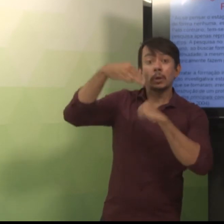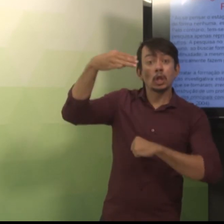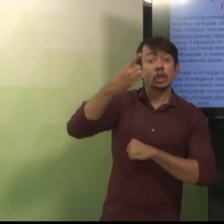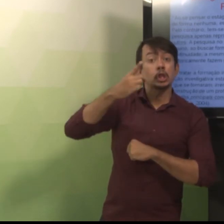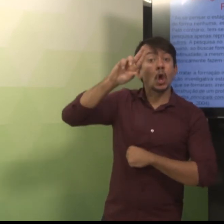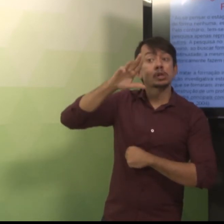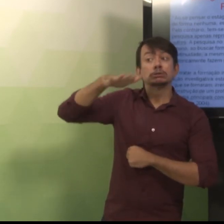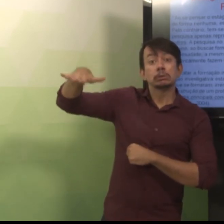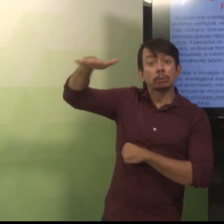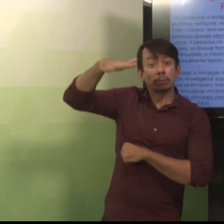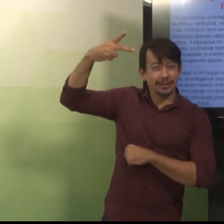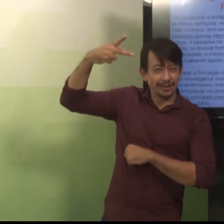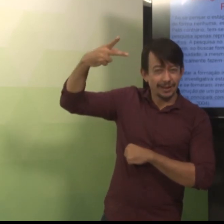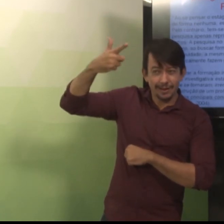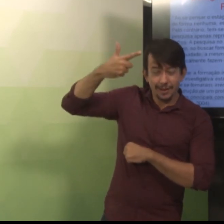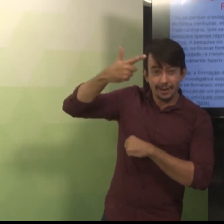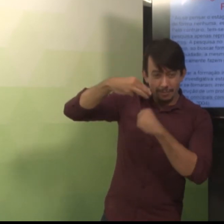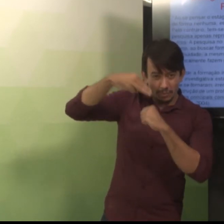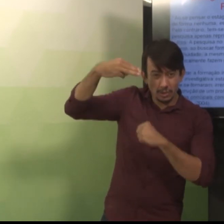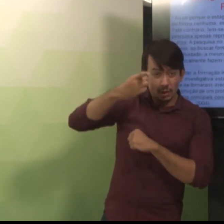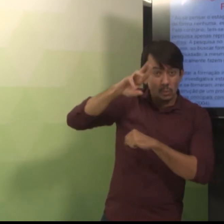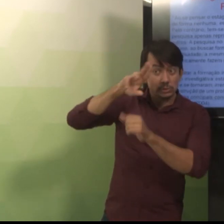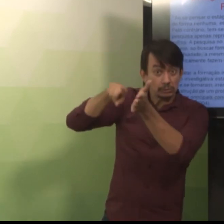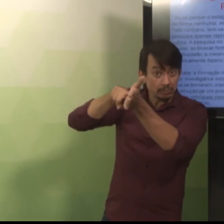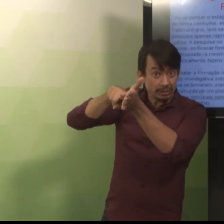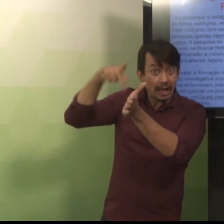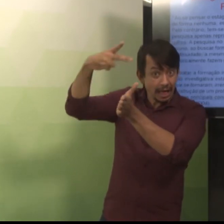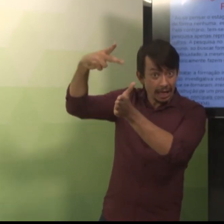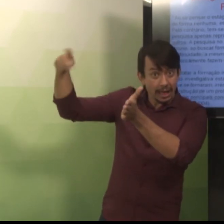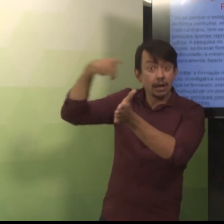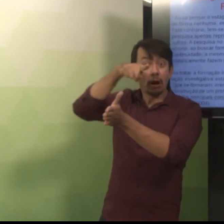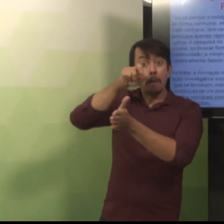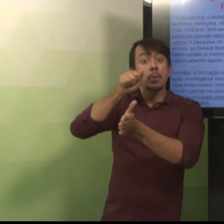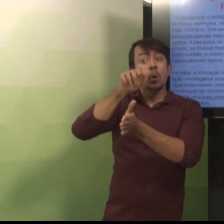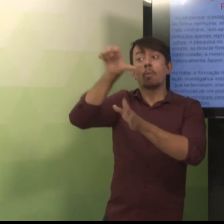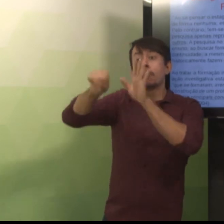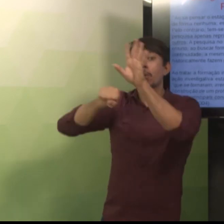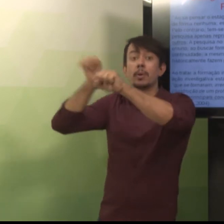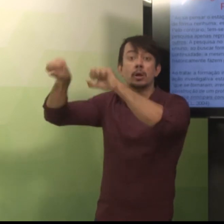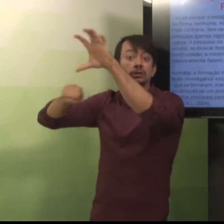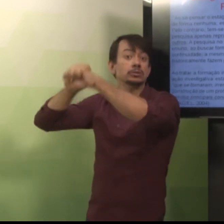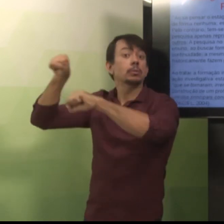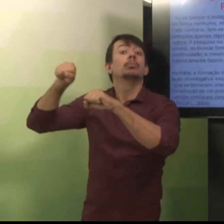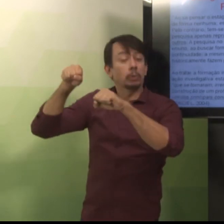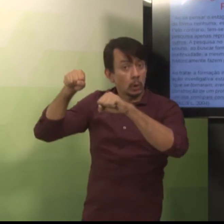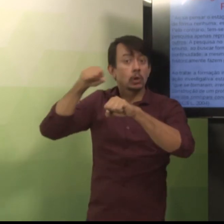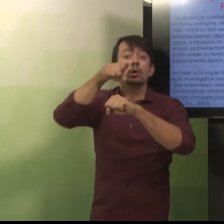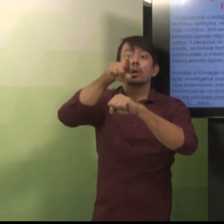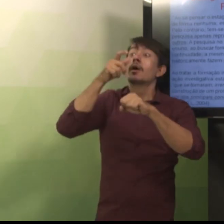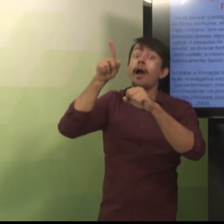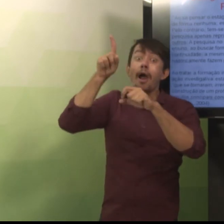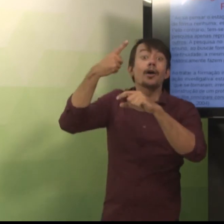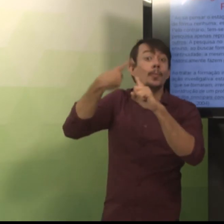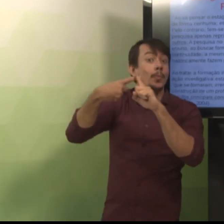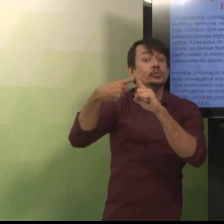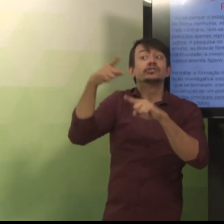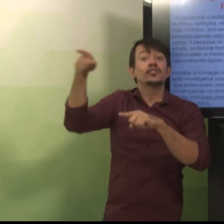adquira informações. E isso é necessário no mestrado, doutorado, a pesquisa. Você pode pesquisar vários materiais